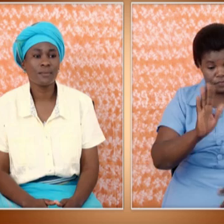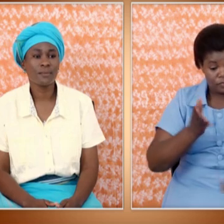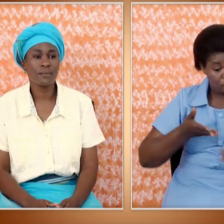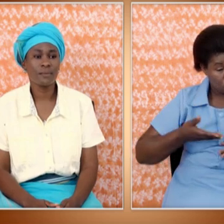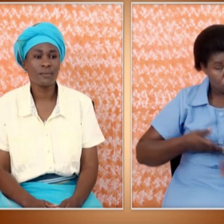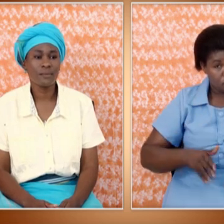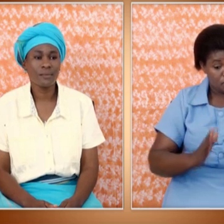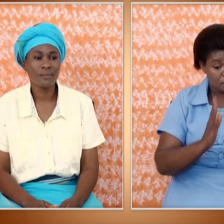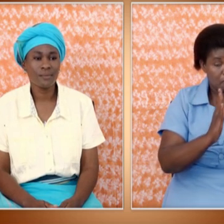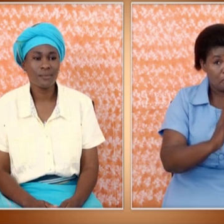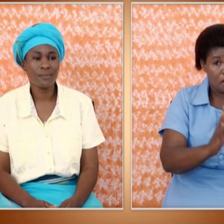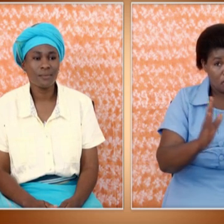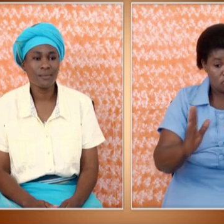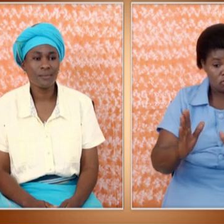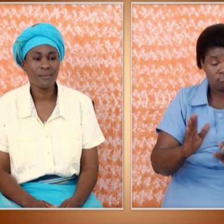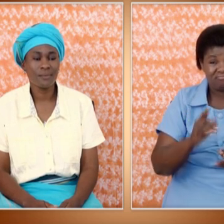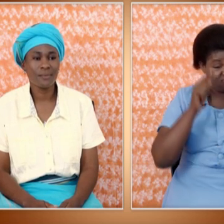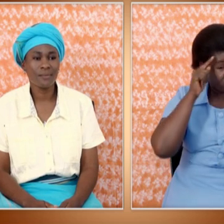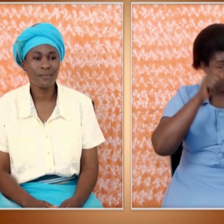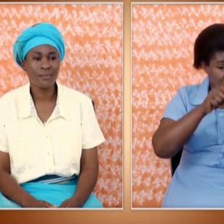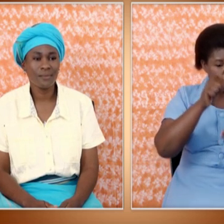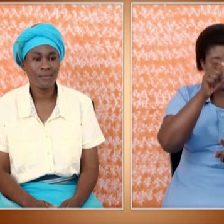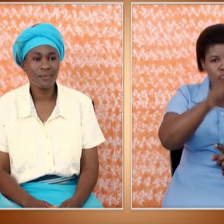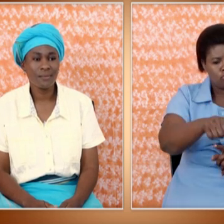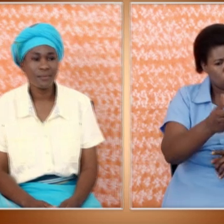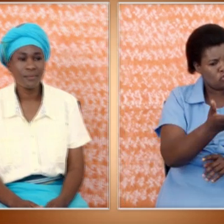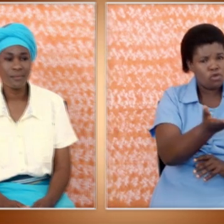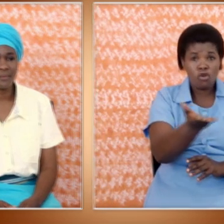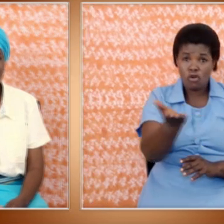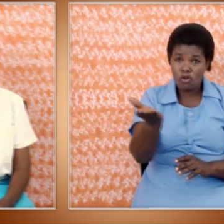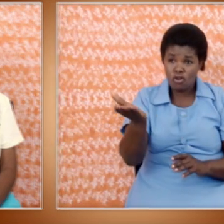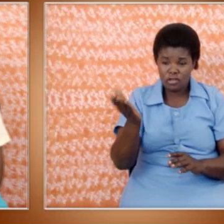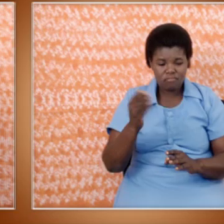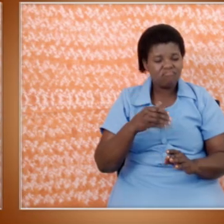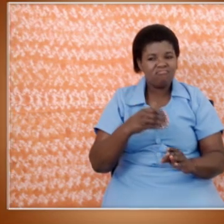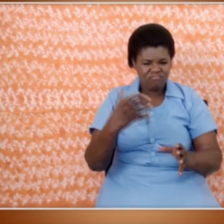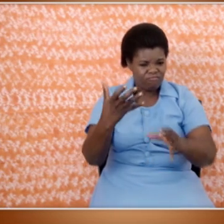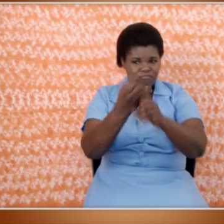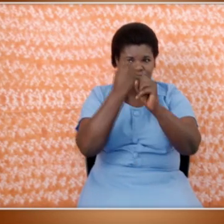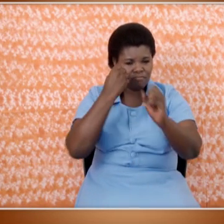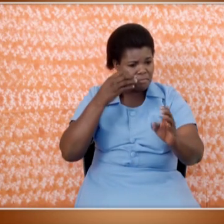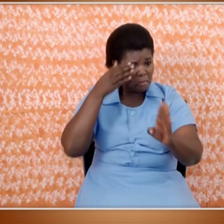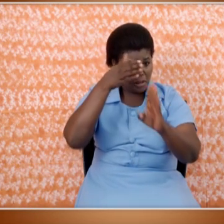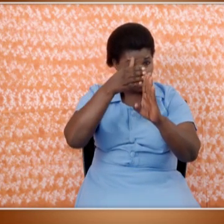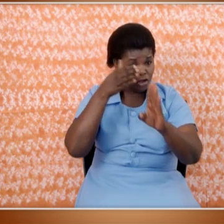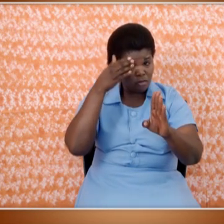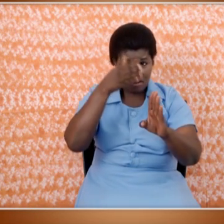Hapana. Uzazi wa mpango ni kwa ajili ya mtu yoyote anayependa kufikia malengo yake, afya, elimu bora na familia